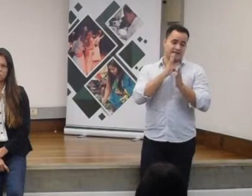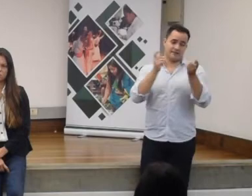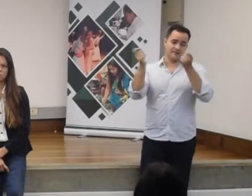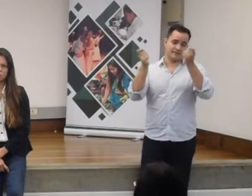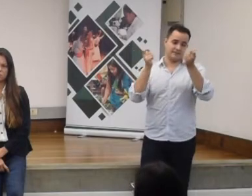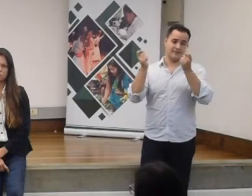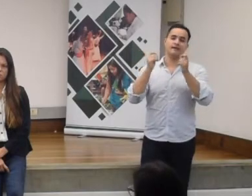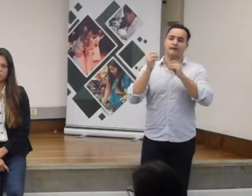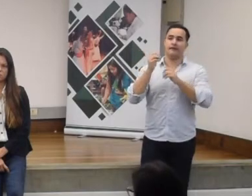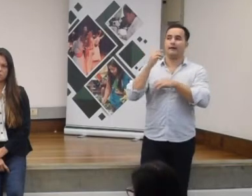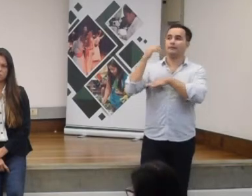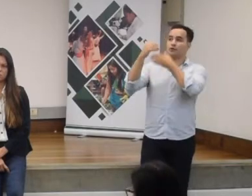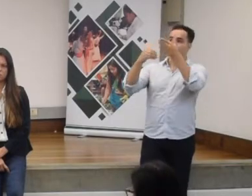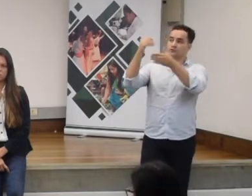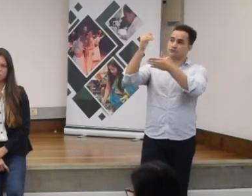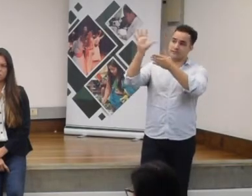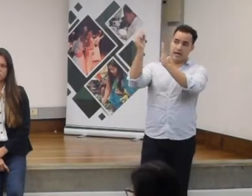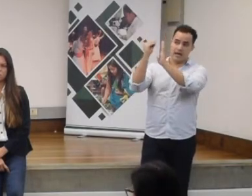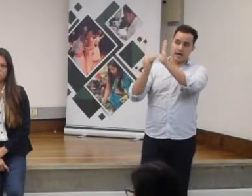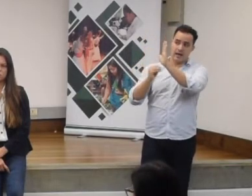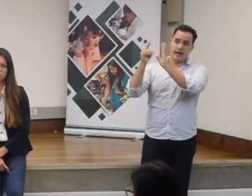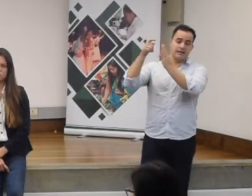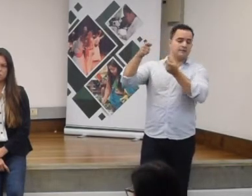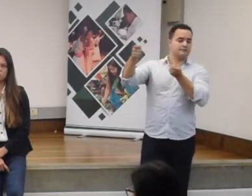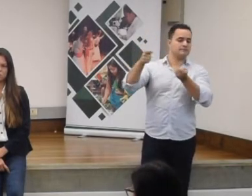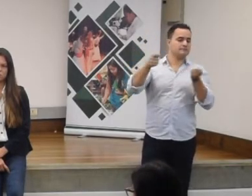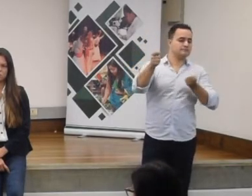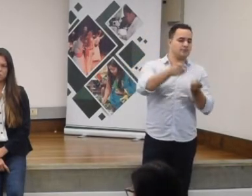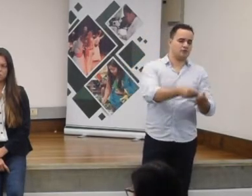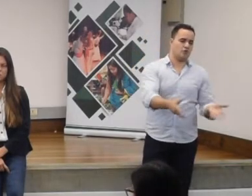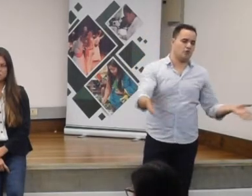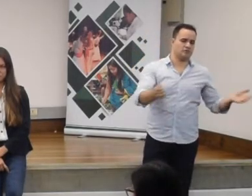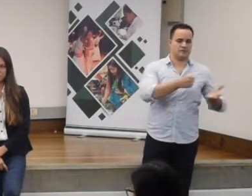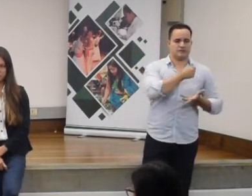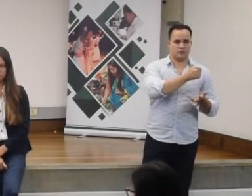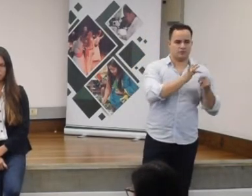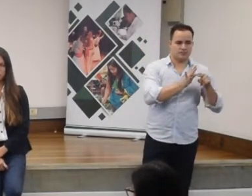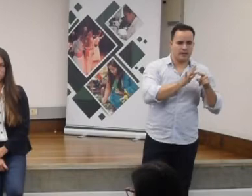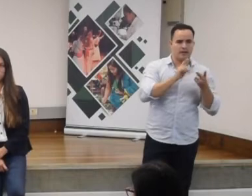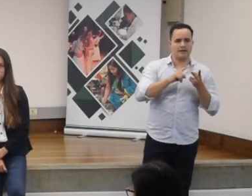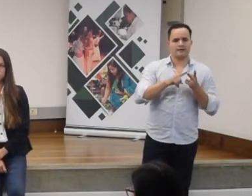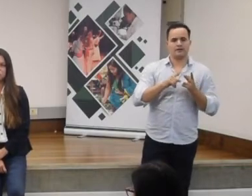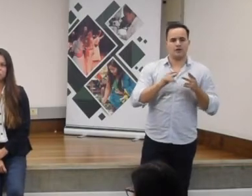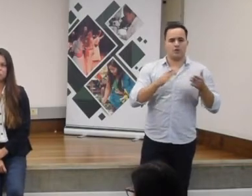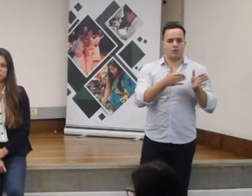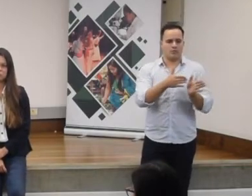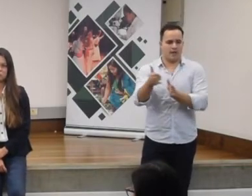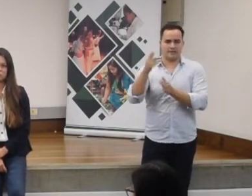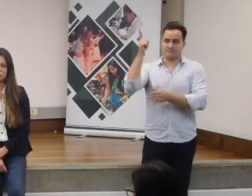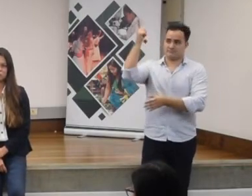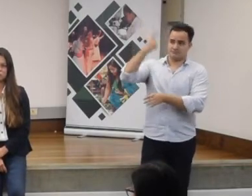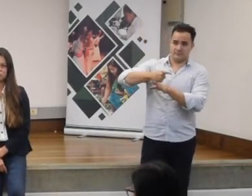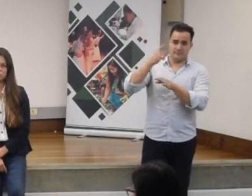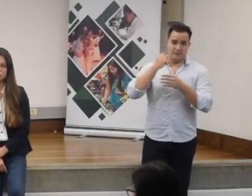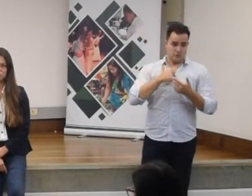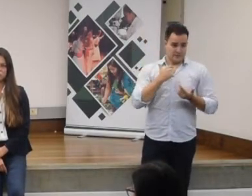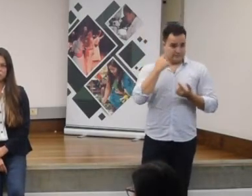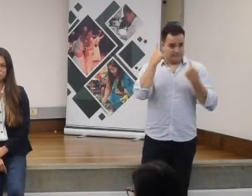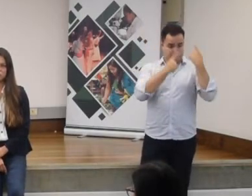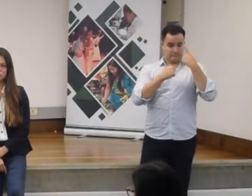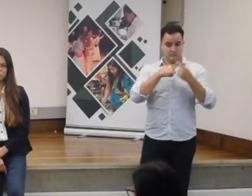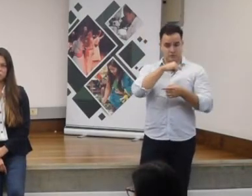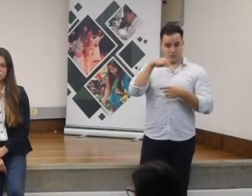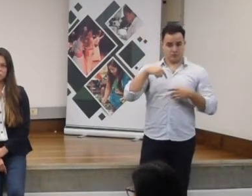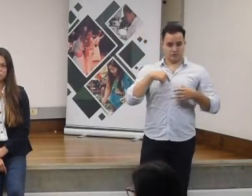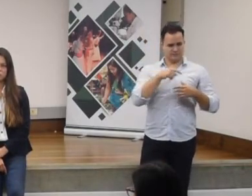el organigrama, la gestión de recursos, la aplicación de recursos. Entonces, si logramos pensar nuestras actividades como procesos, más